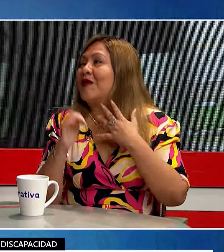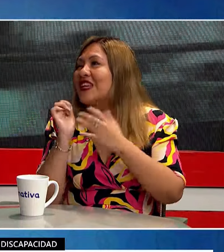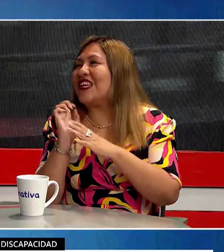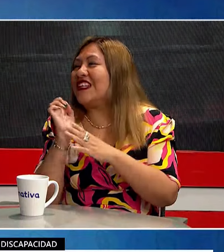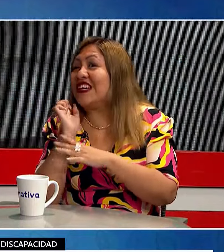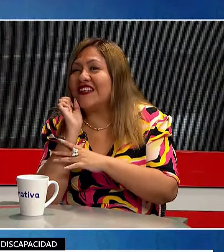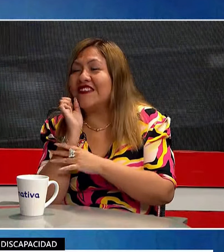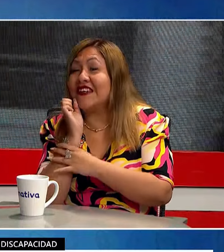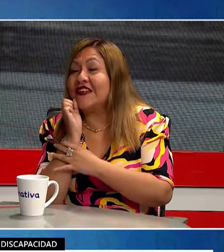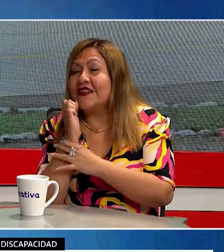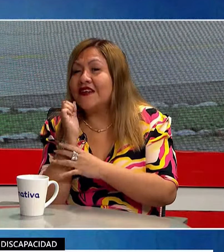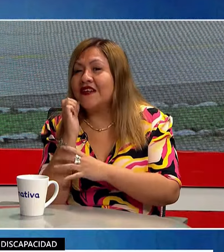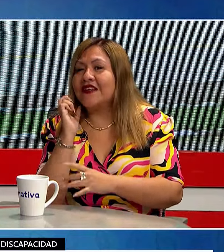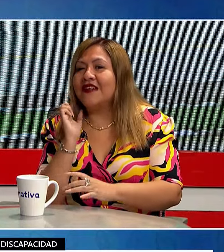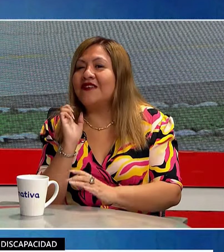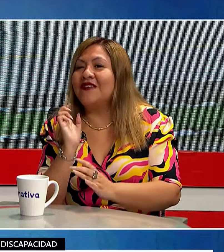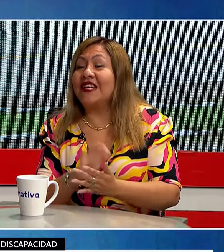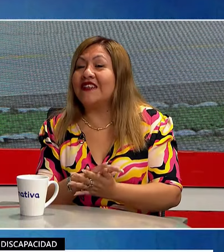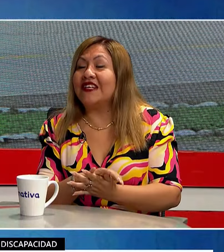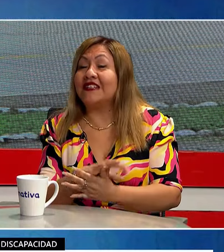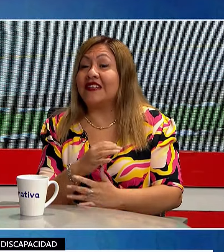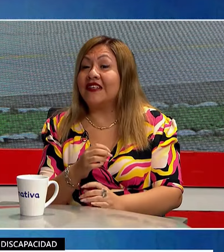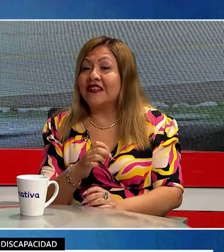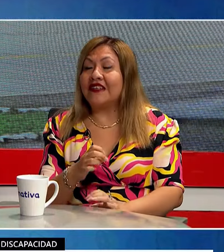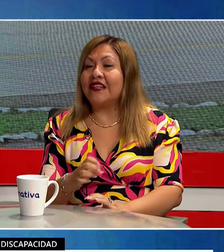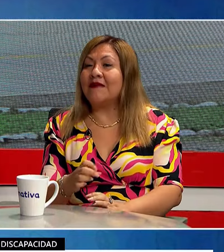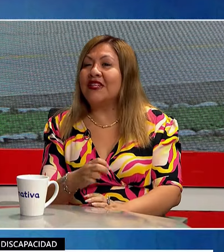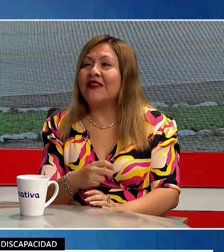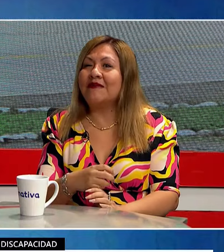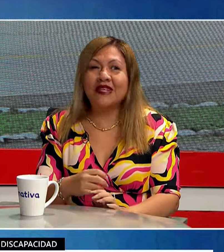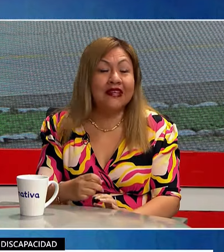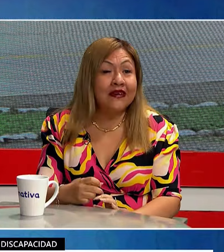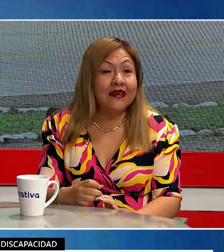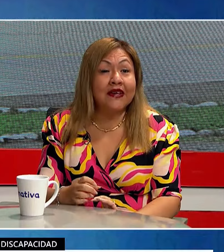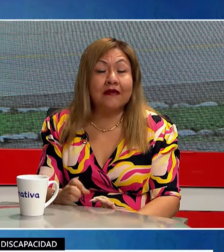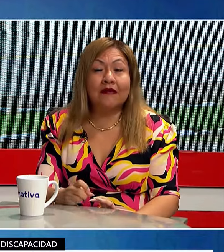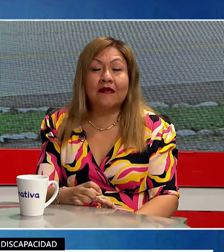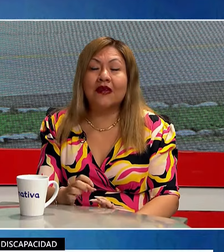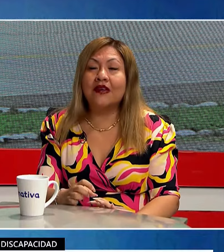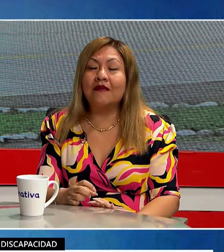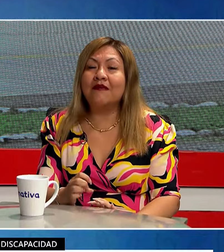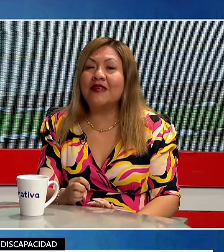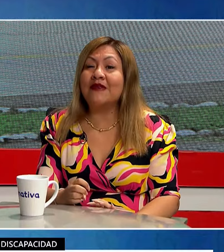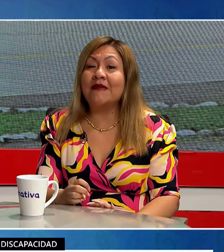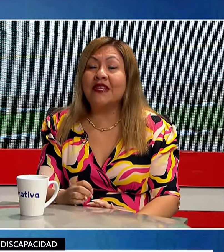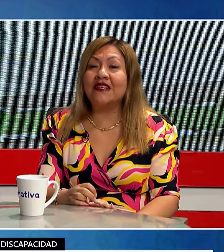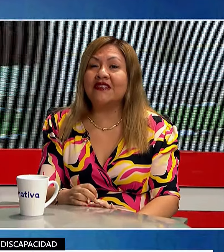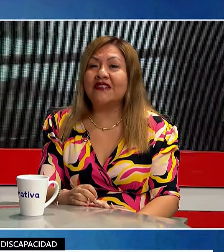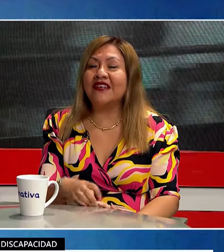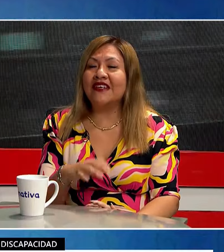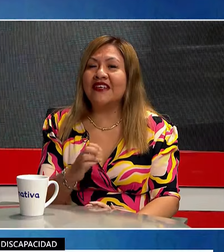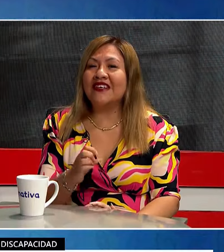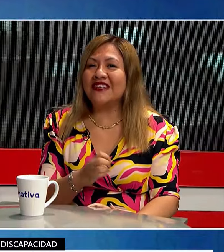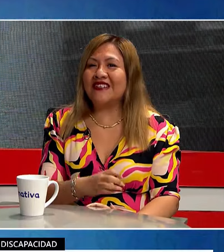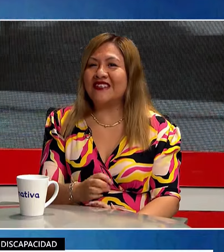porque la gente no le interesa. Lamentablemente, siempre me dicen, ¿eres